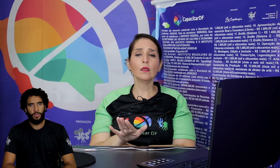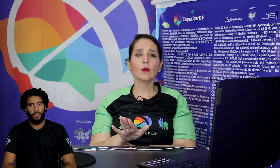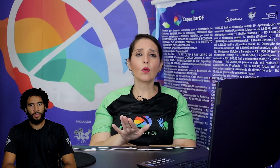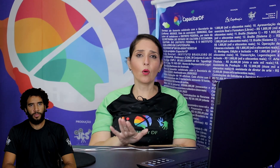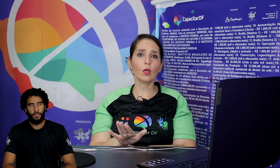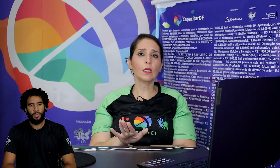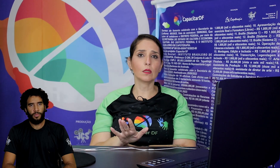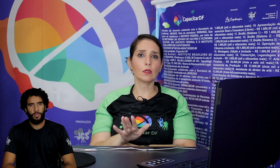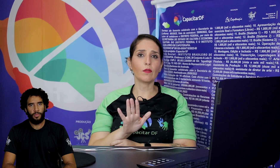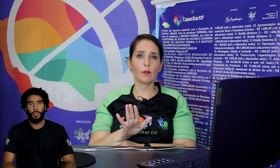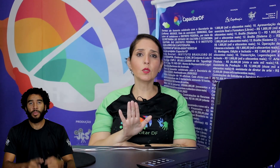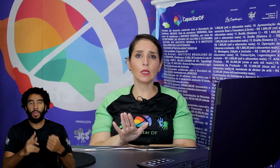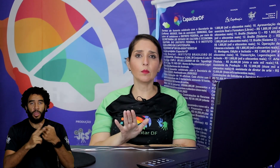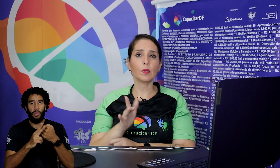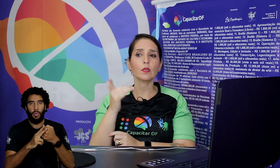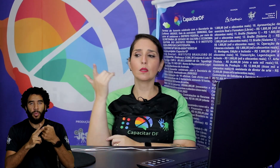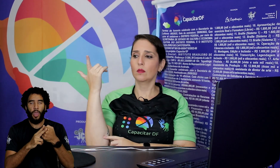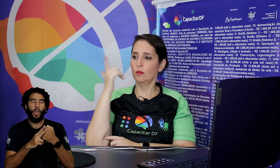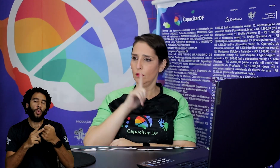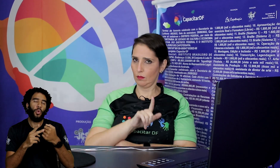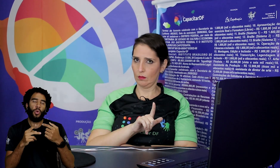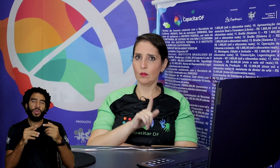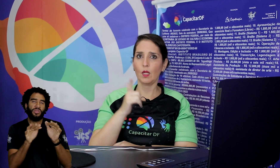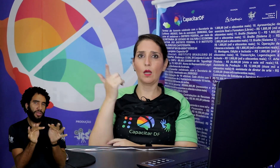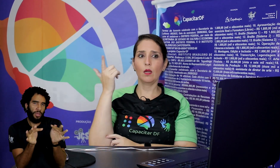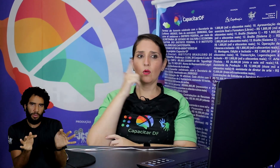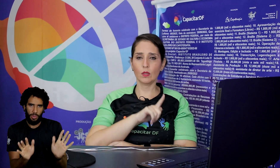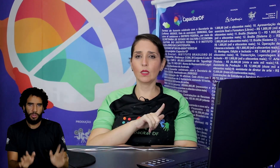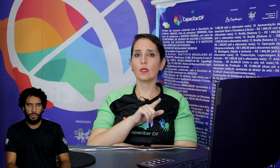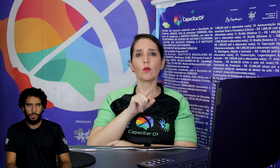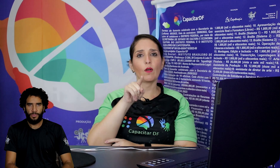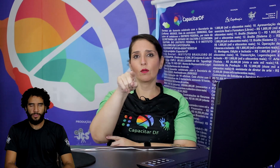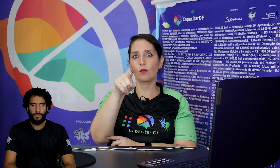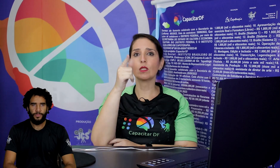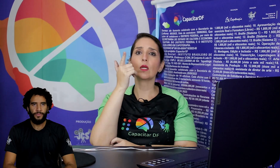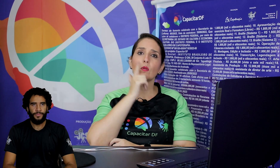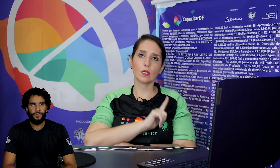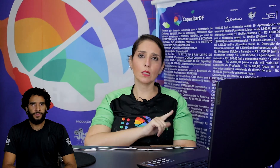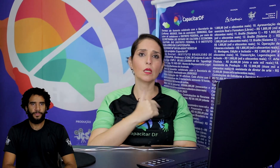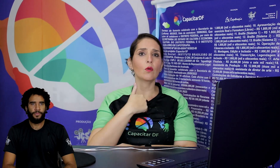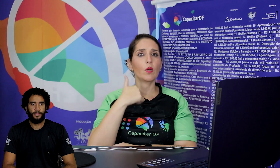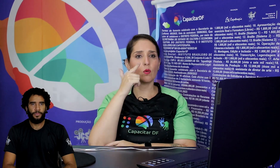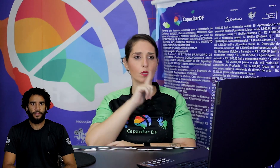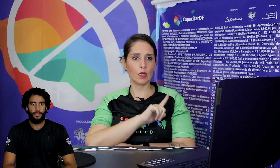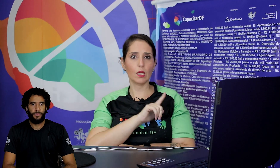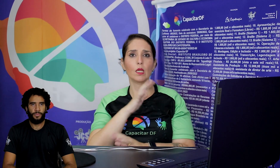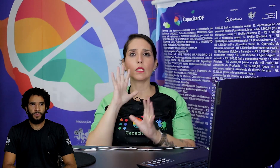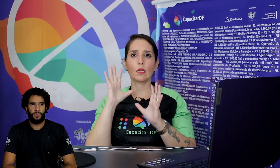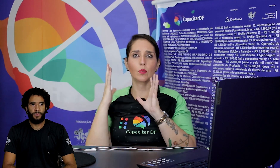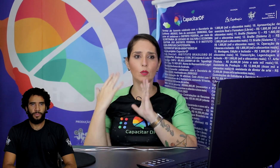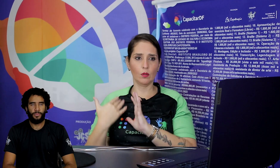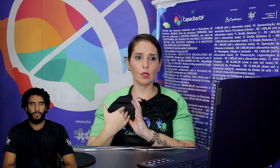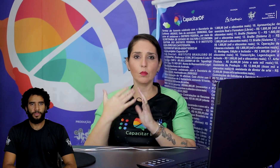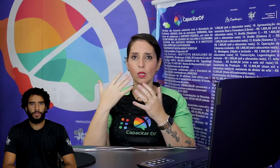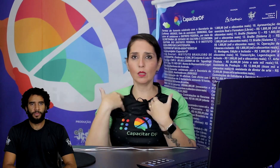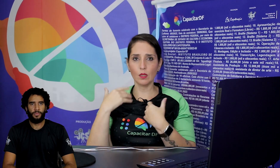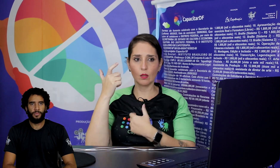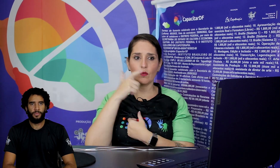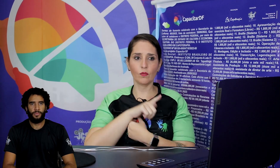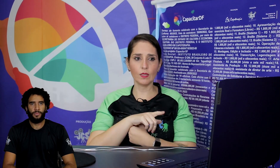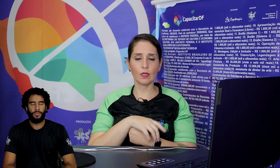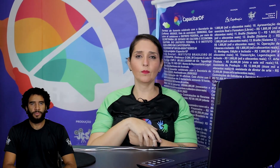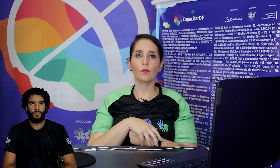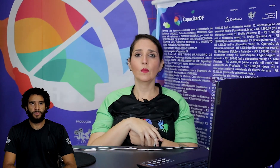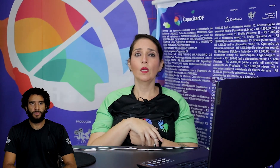sem concordância, verbo simples. Tá? Conseguir. Se eu falo você conseguiu, eu consegui, é sempre em mim aqui